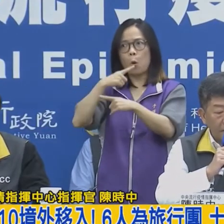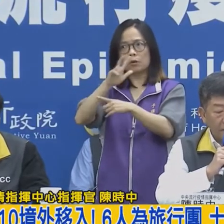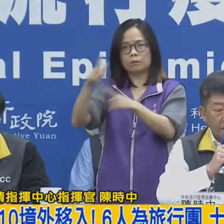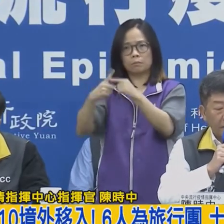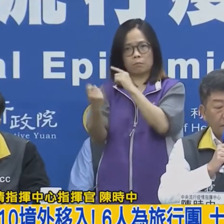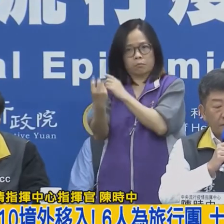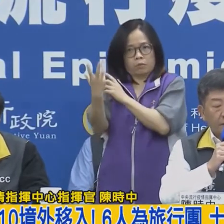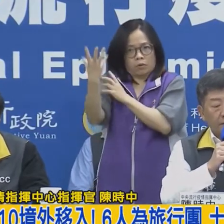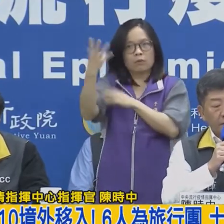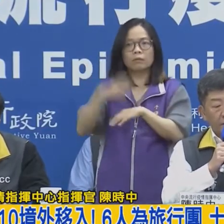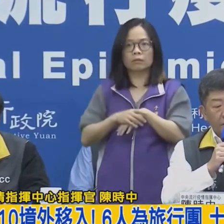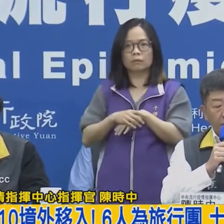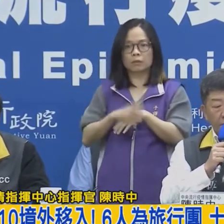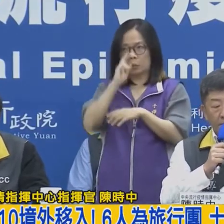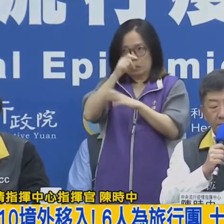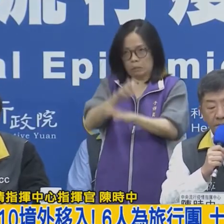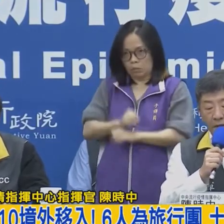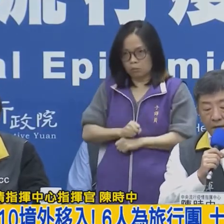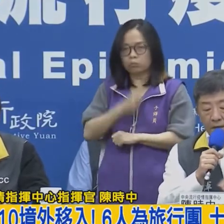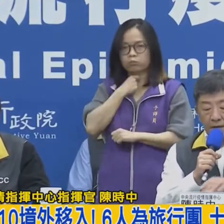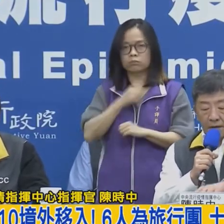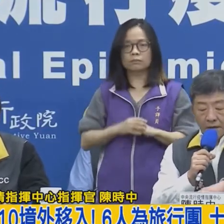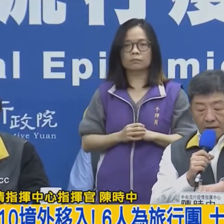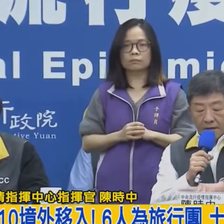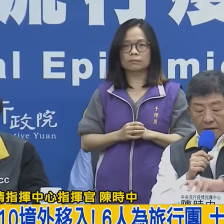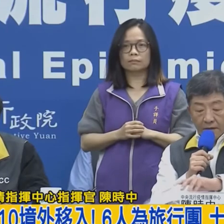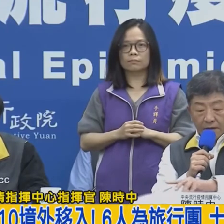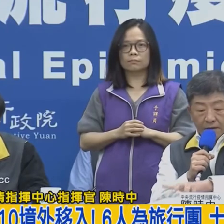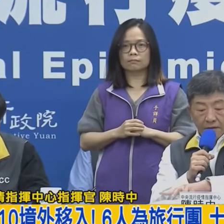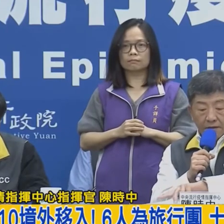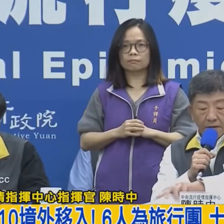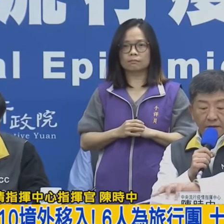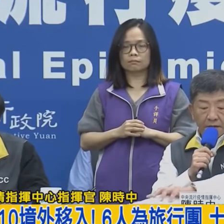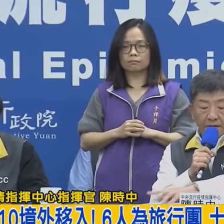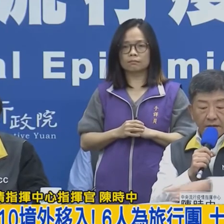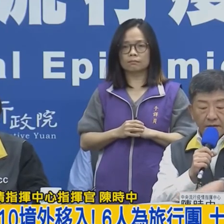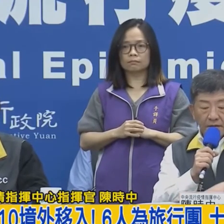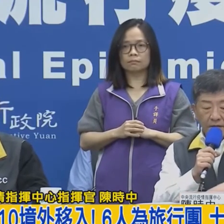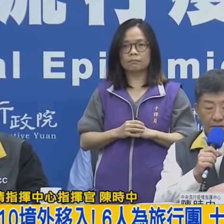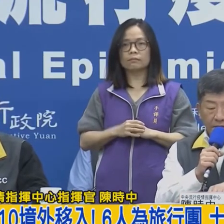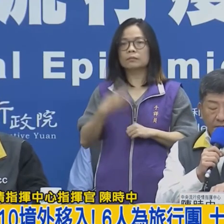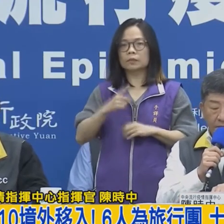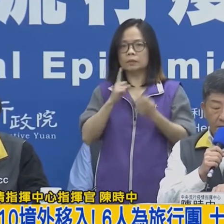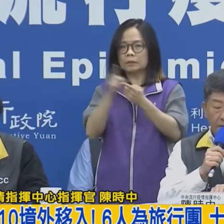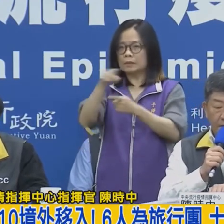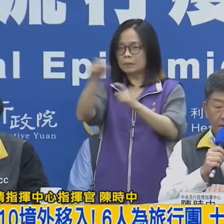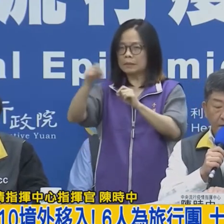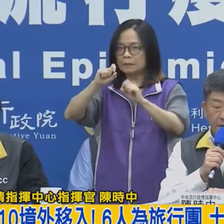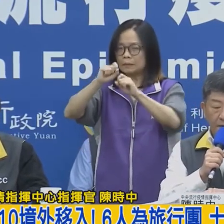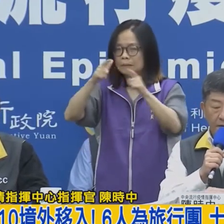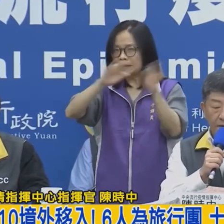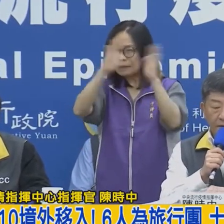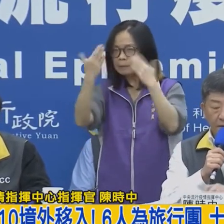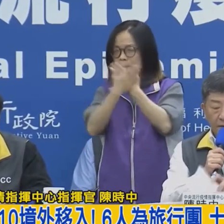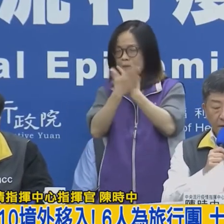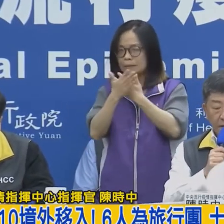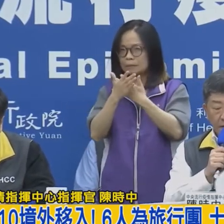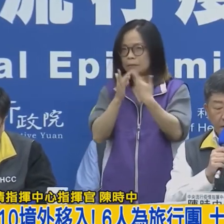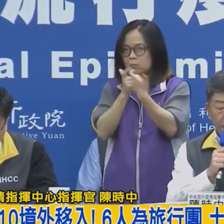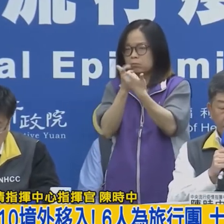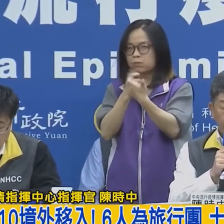那我们邀请国人特别的注意。那为了因应这些相关的情况，那我